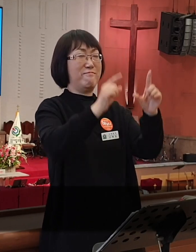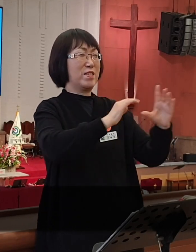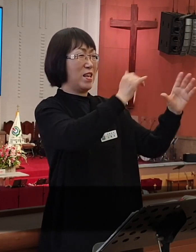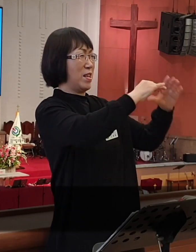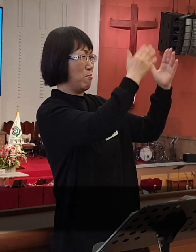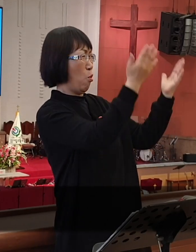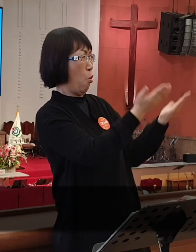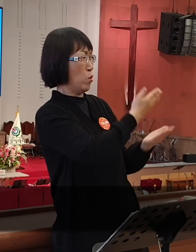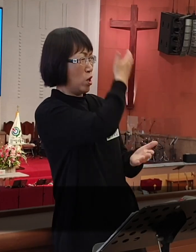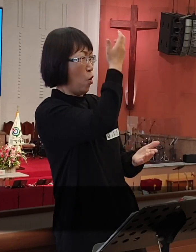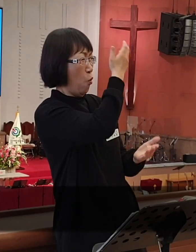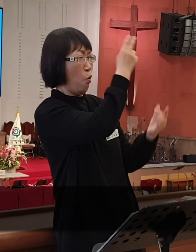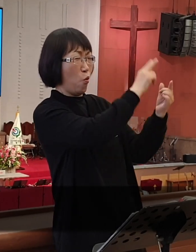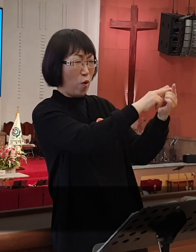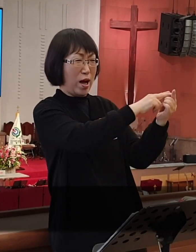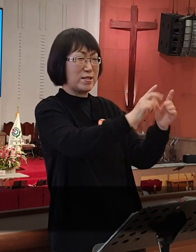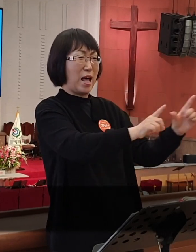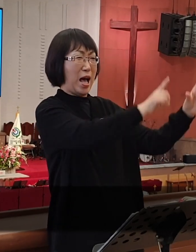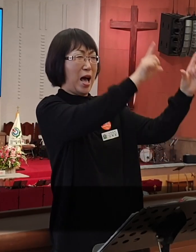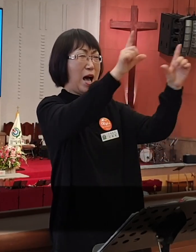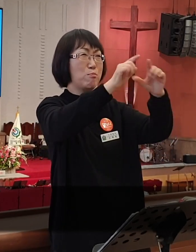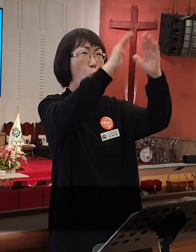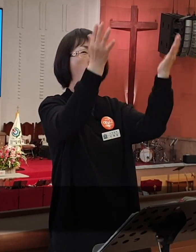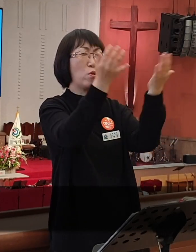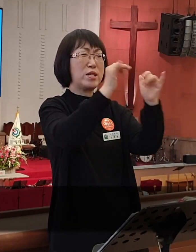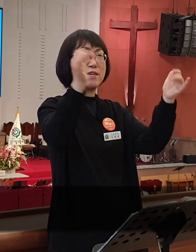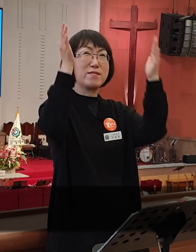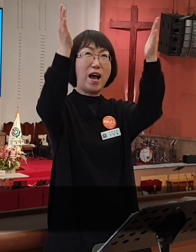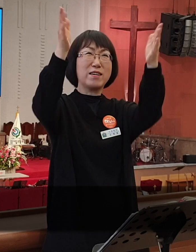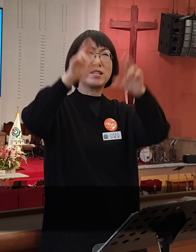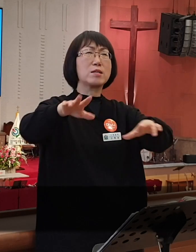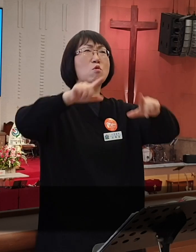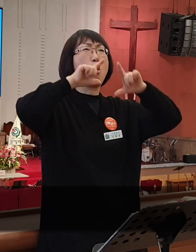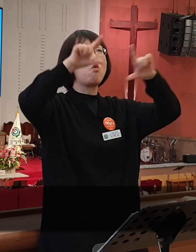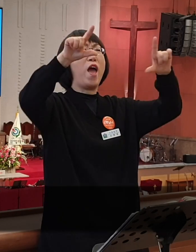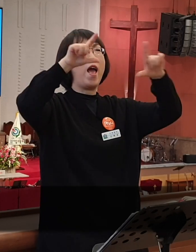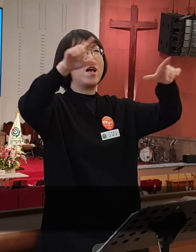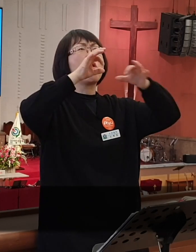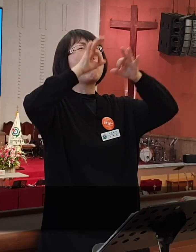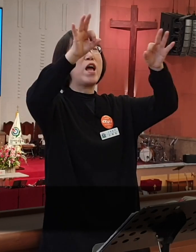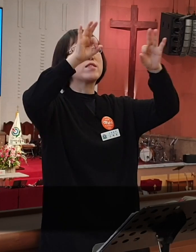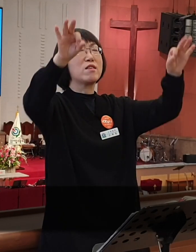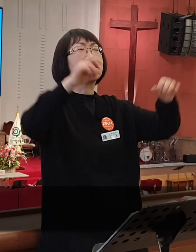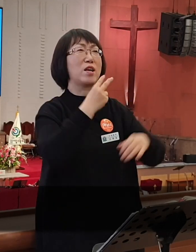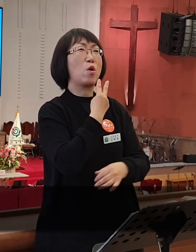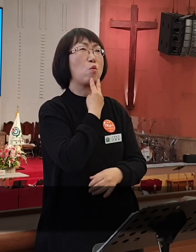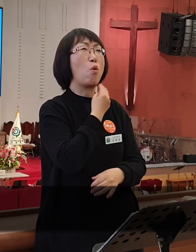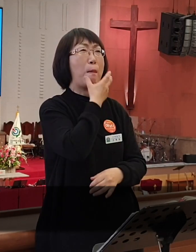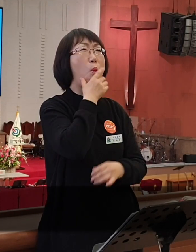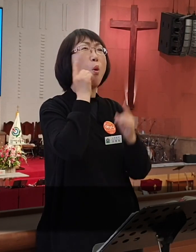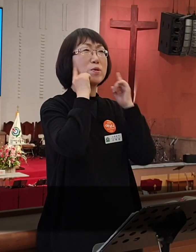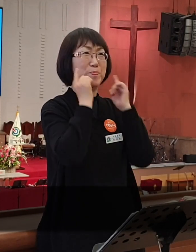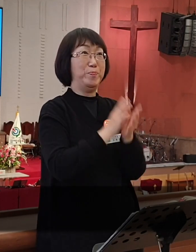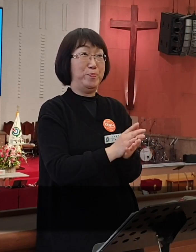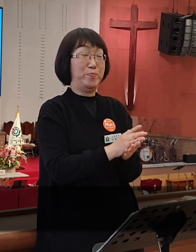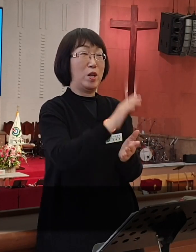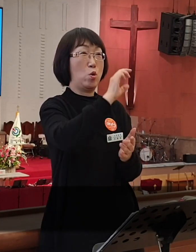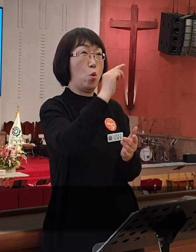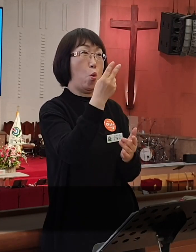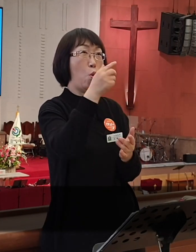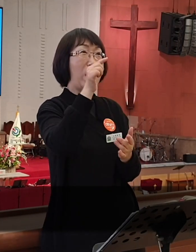있는 모든 영혼들과 그 사람들, 인류를 향하여 지금 외치는 것이 요한복음입니다. 그